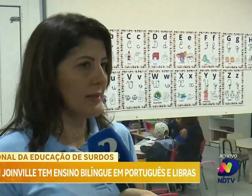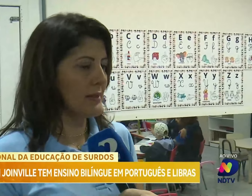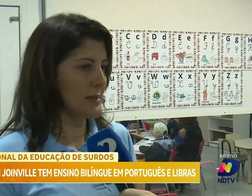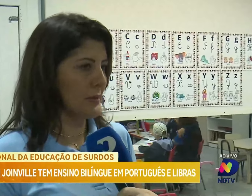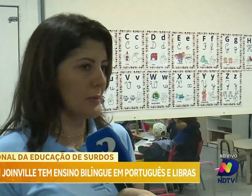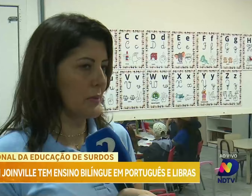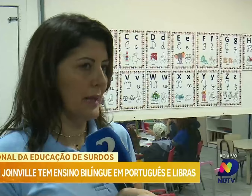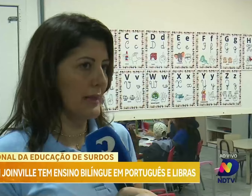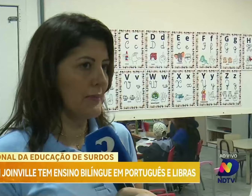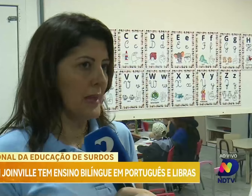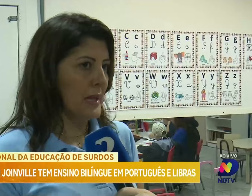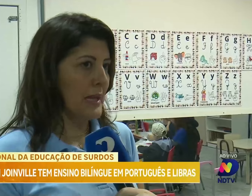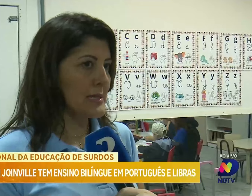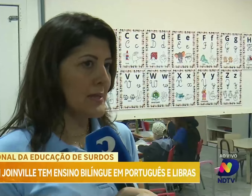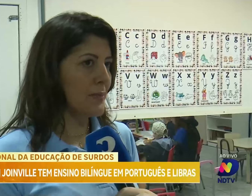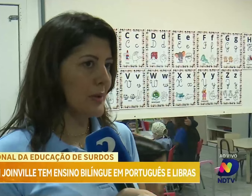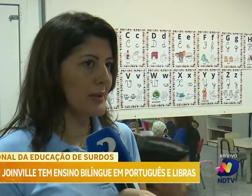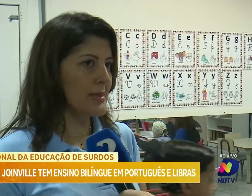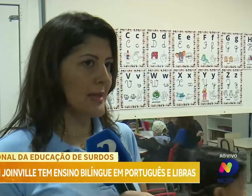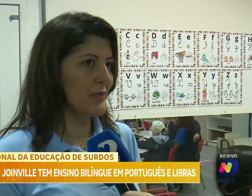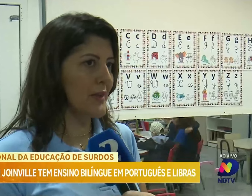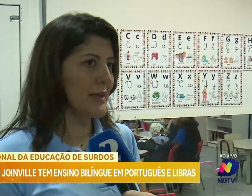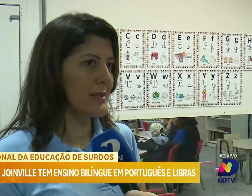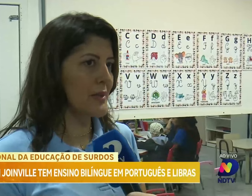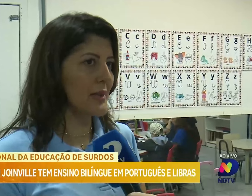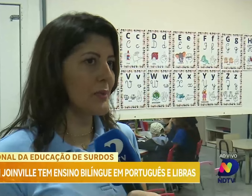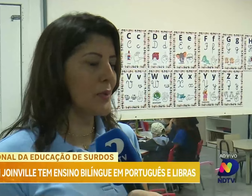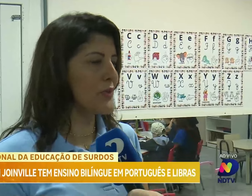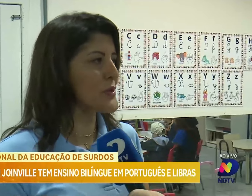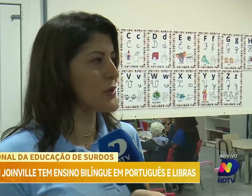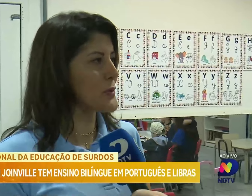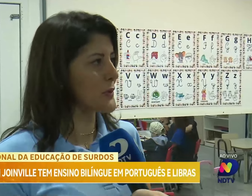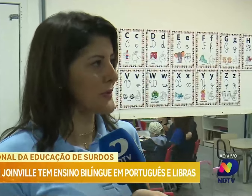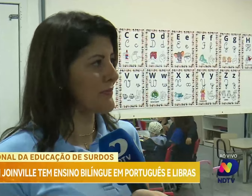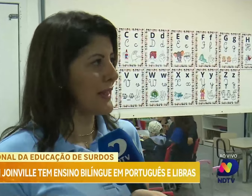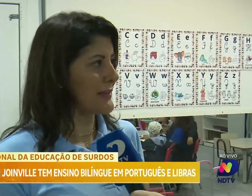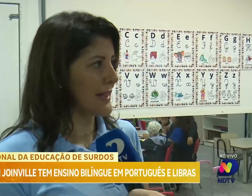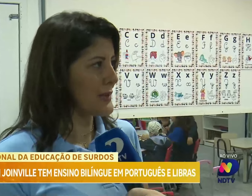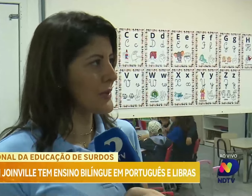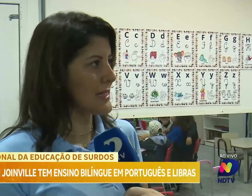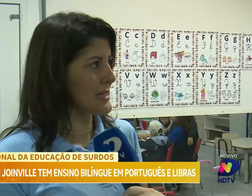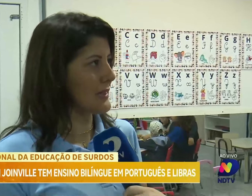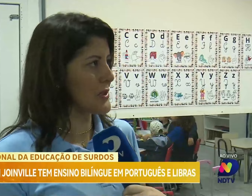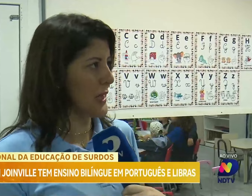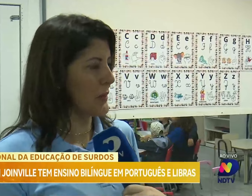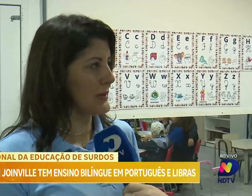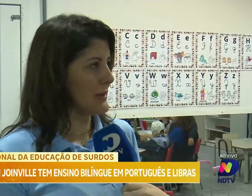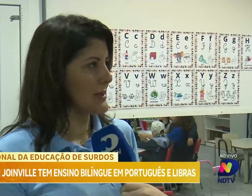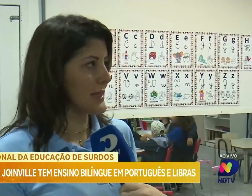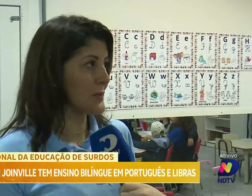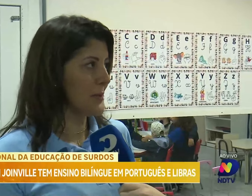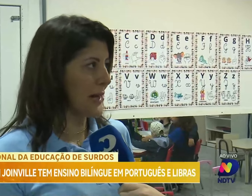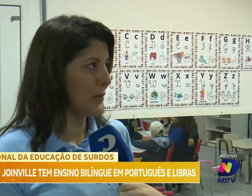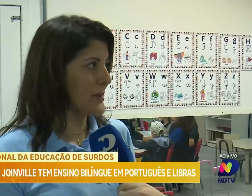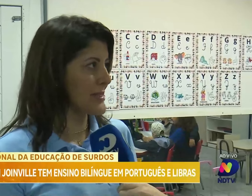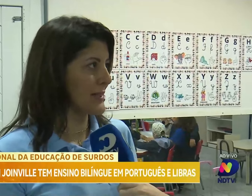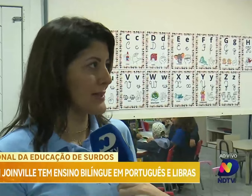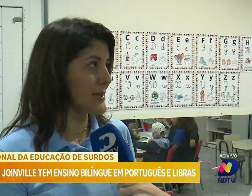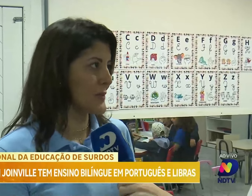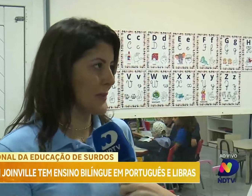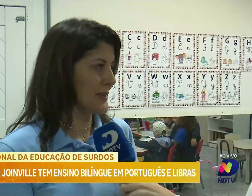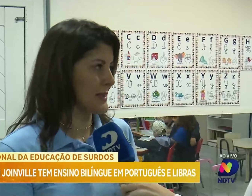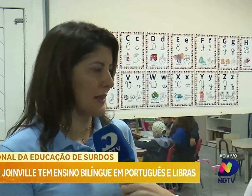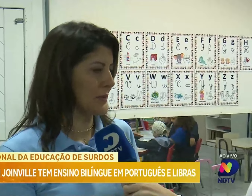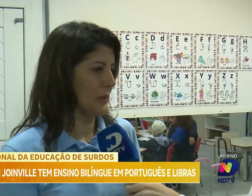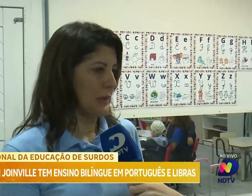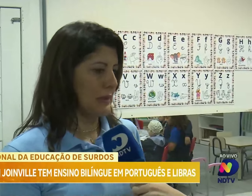português vem em segundo lugar. E essa importância é a referência de ter um professor surdo dentro da sala de aula, sendo um marco para